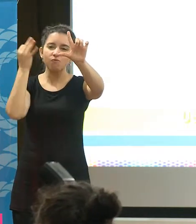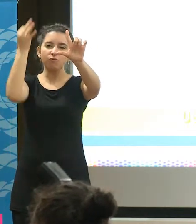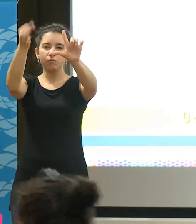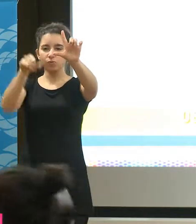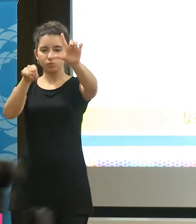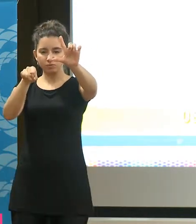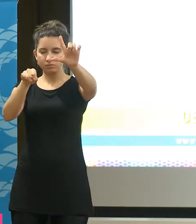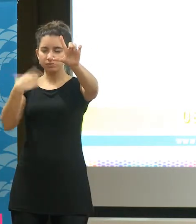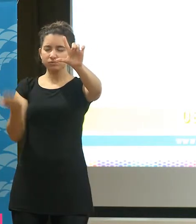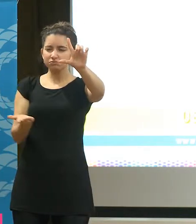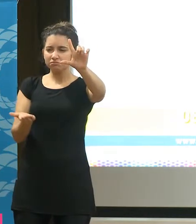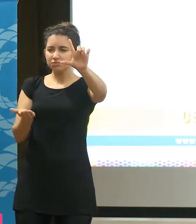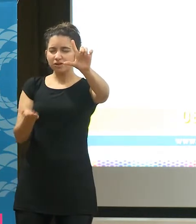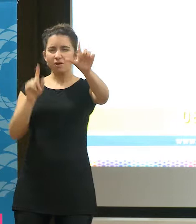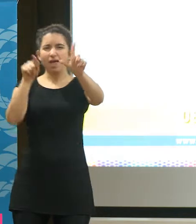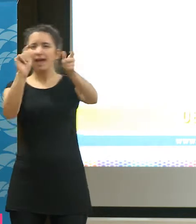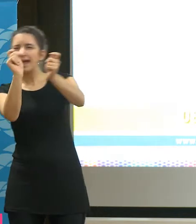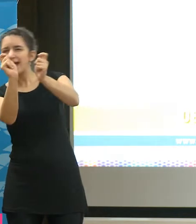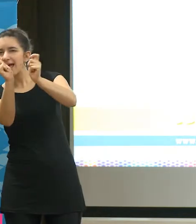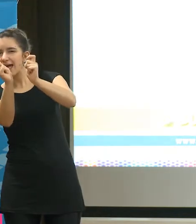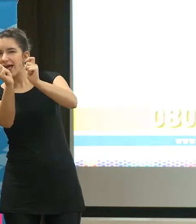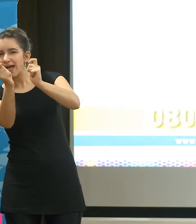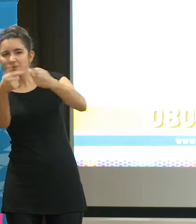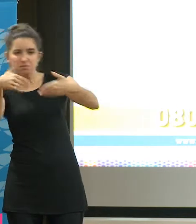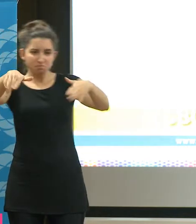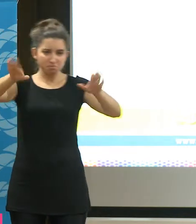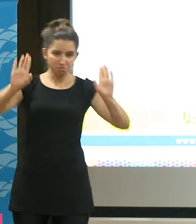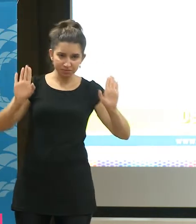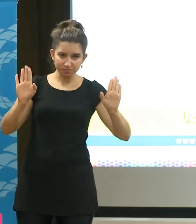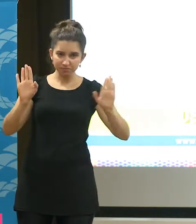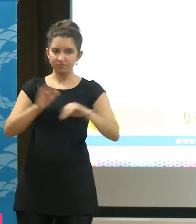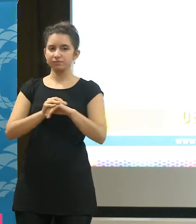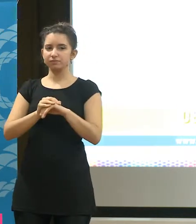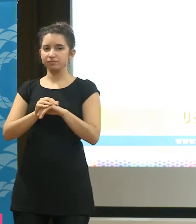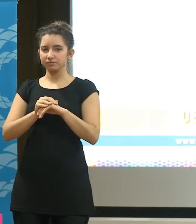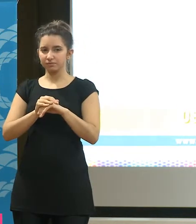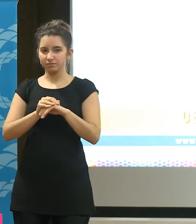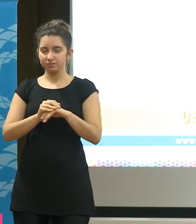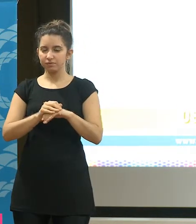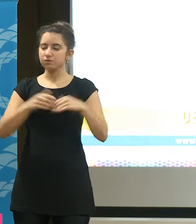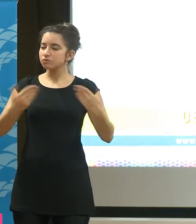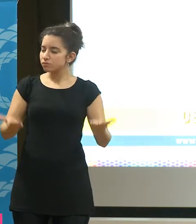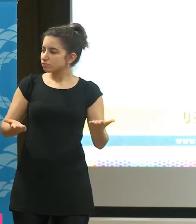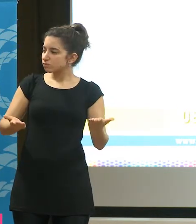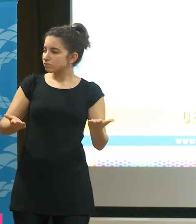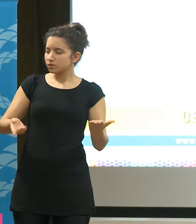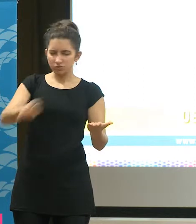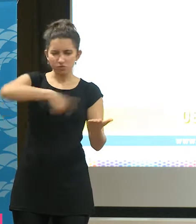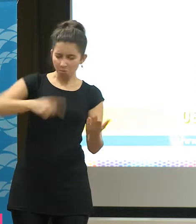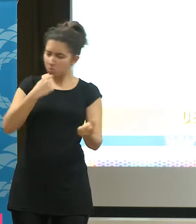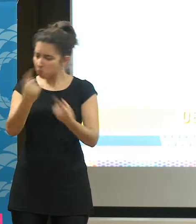la posibilidad de que algo puede cambiar. Los resultados de la consulta hablan con fuerza de las contradicciones y